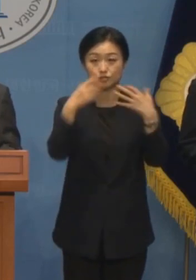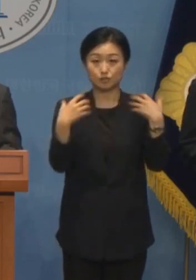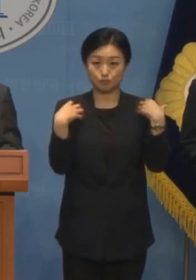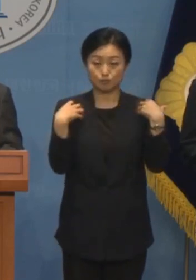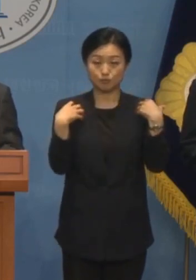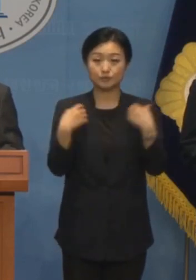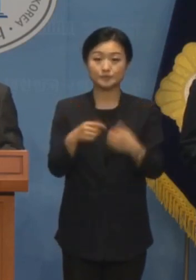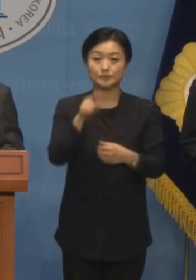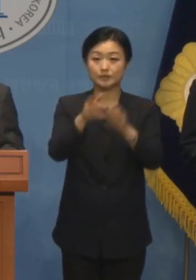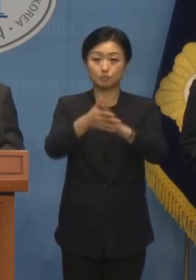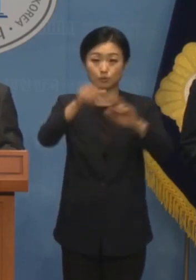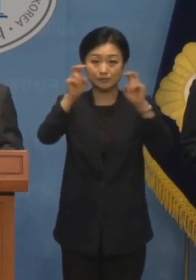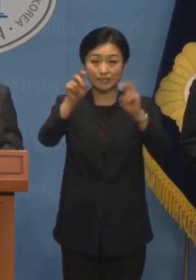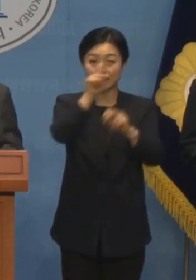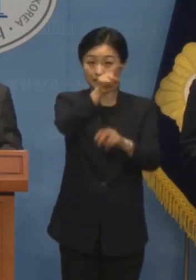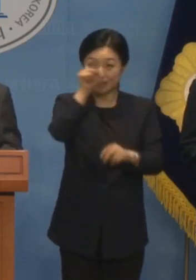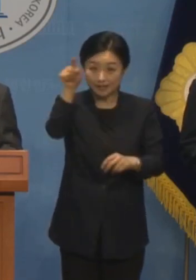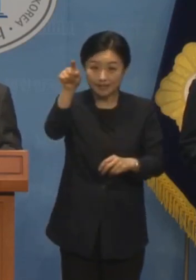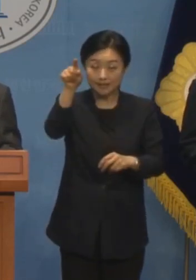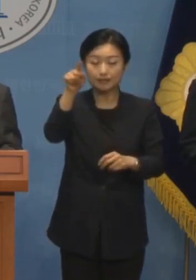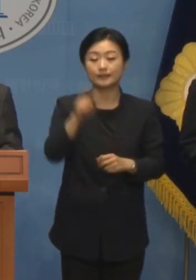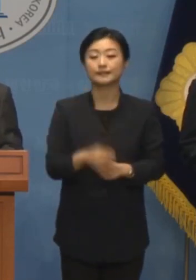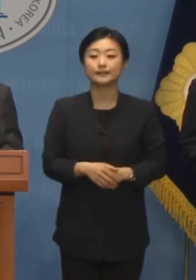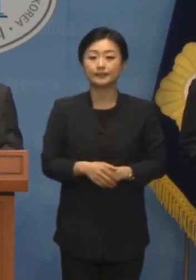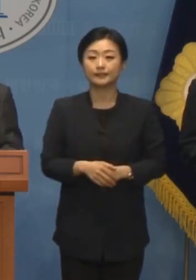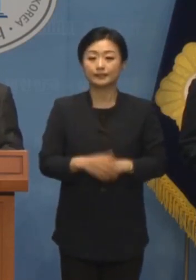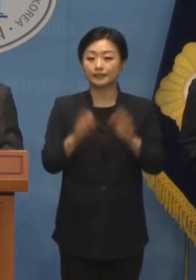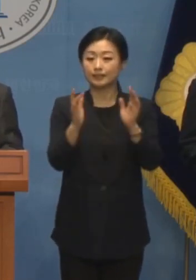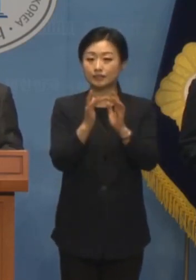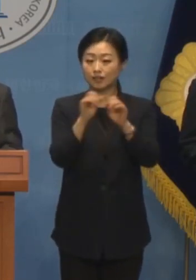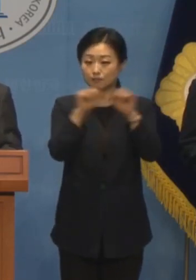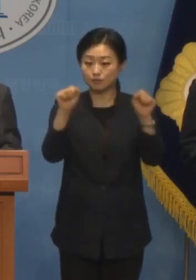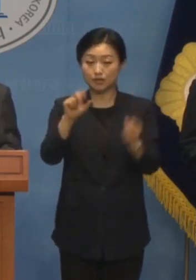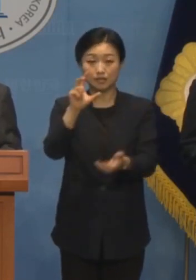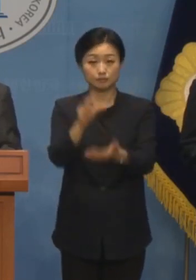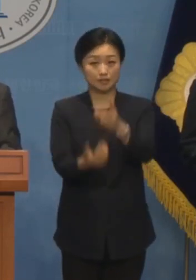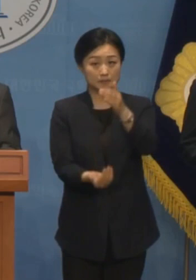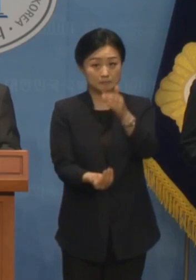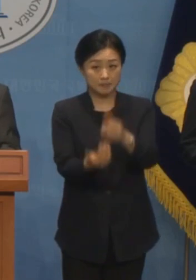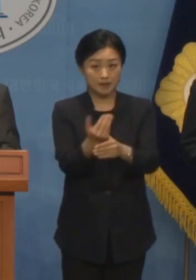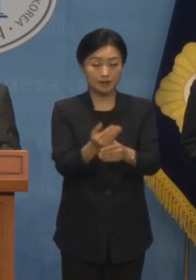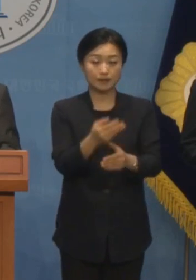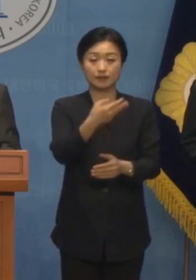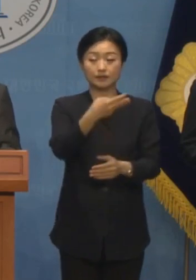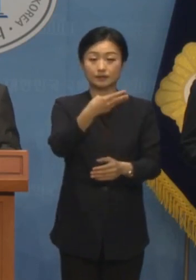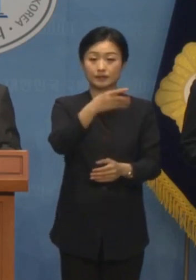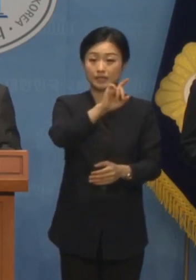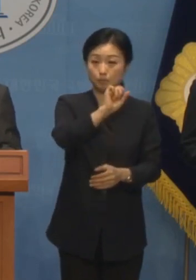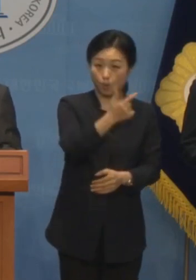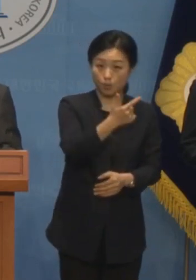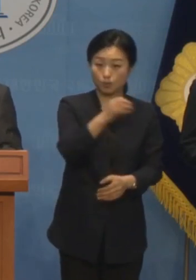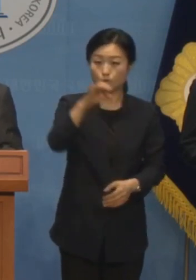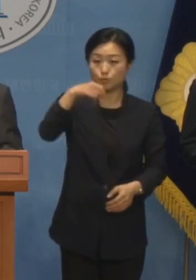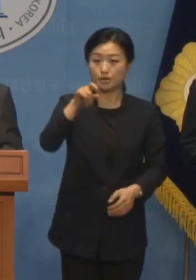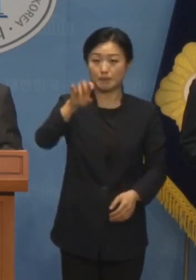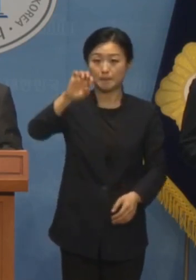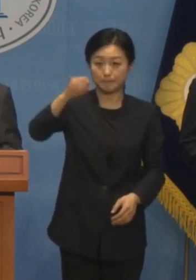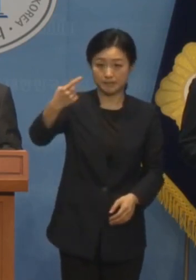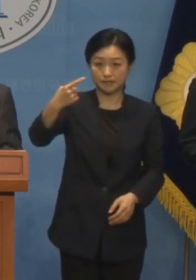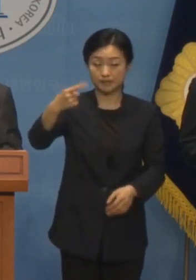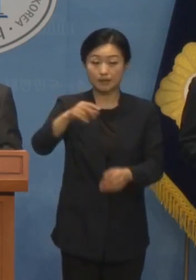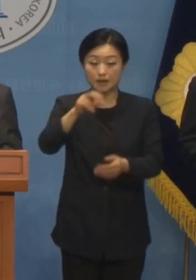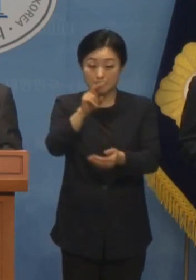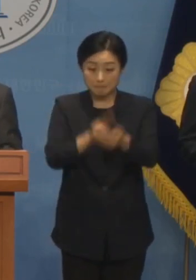큐텐이 초래한 사상 최대 온라인 플랫폼 대참사인 티몬 위메프의